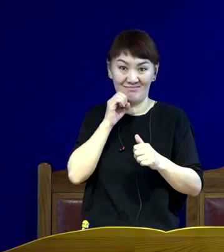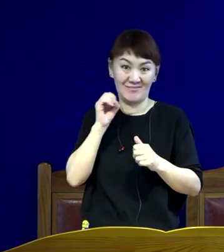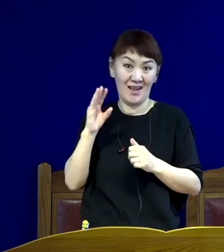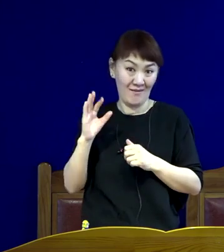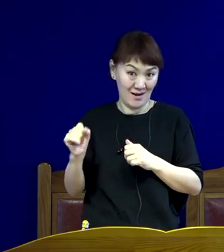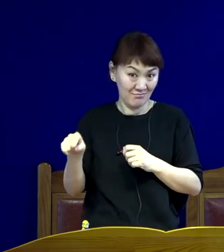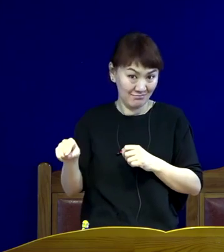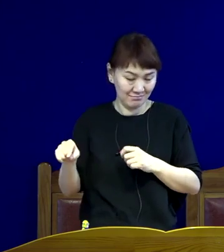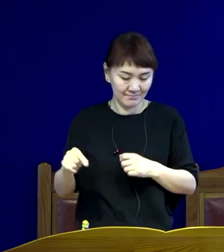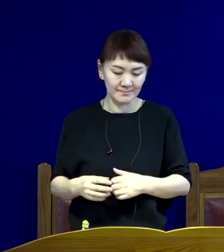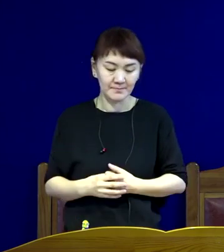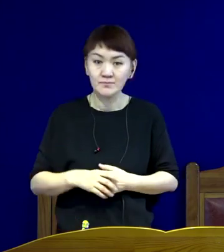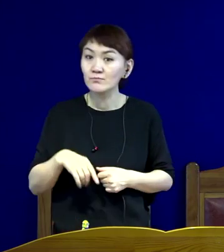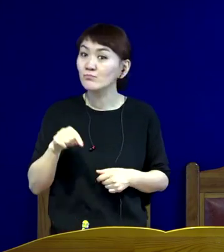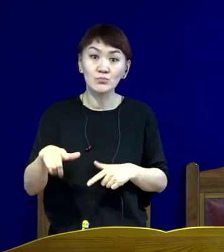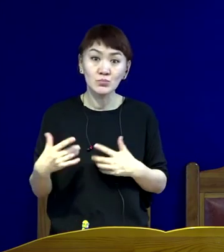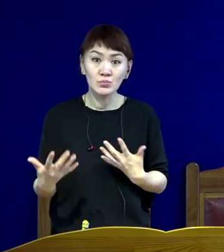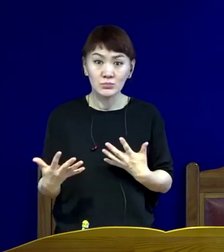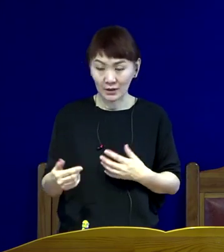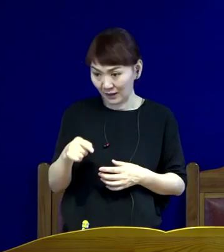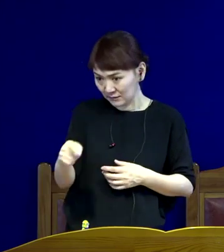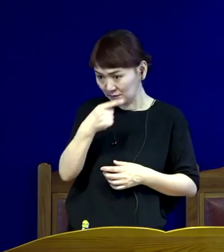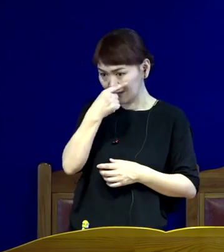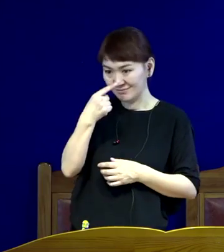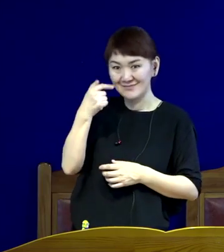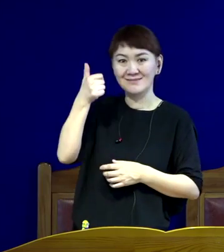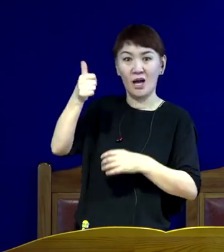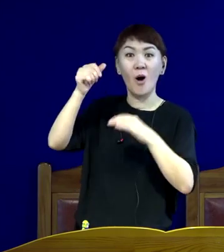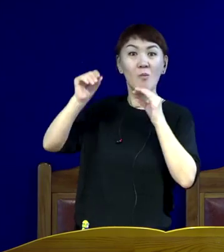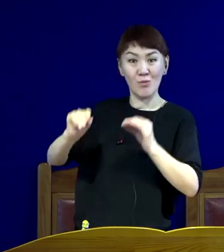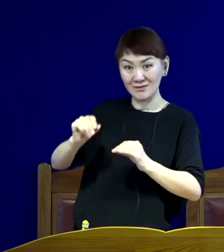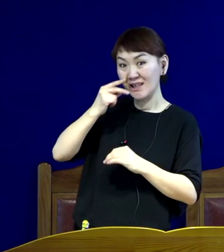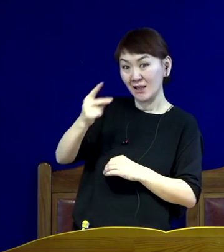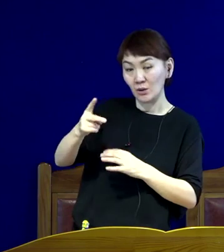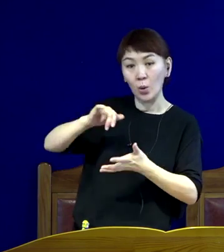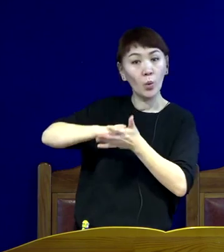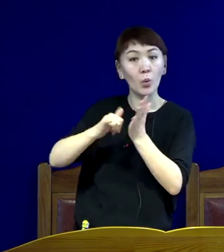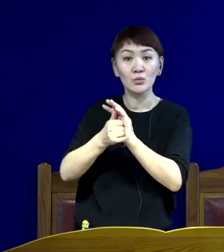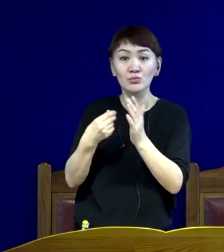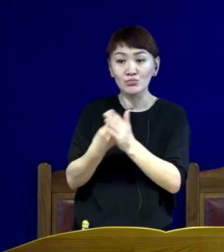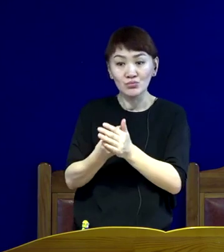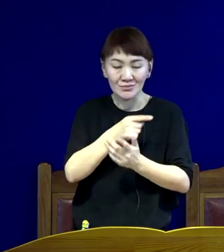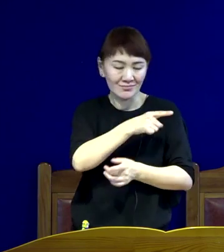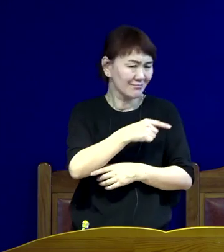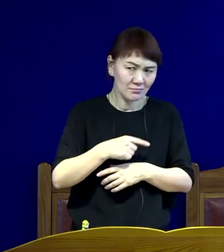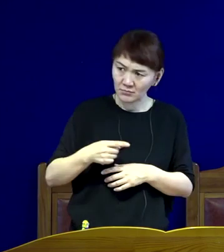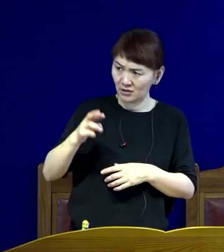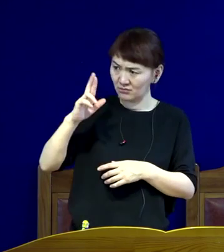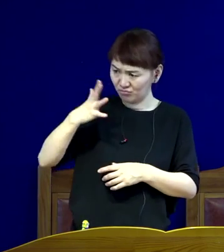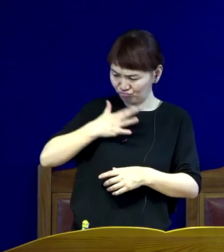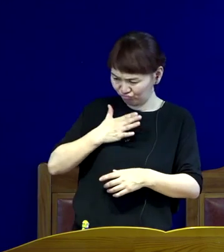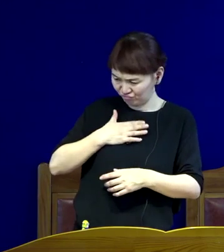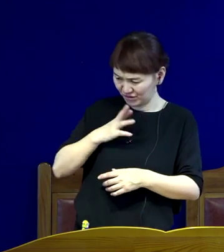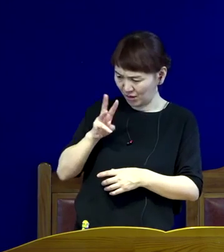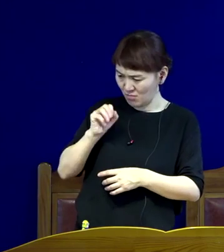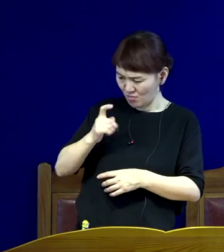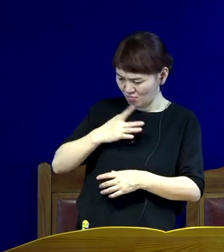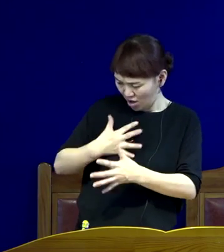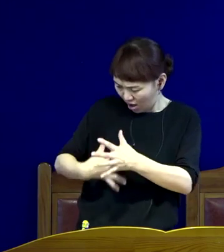байна. Энэ нь сайн болсныг хараад 23 дугаар эшлэлдэр энэ чинь яснаас минь авсан, яс махнаас минь авсан мах гэсэн